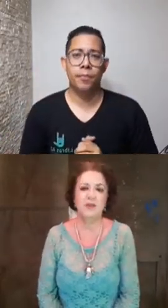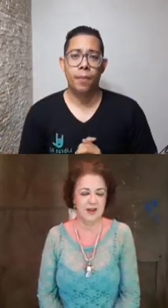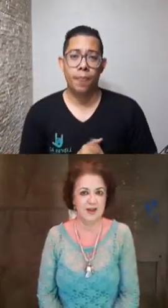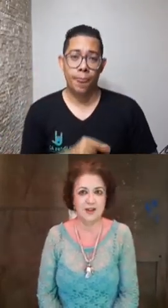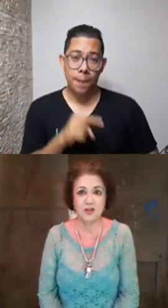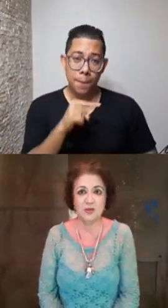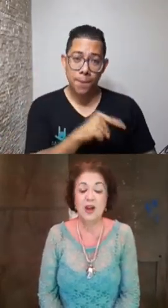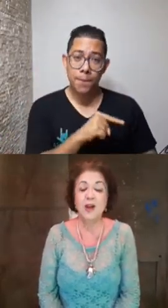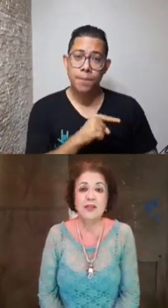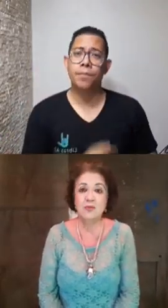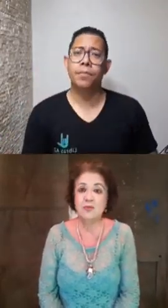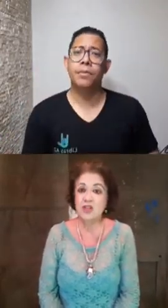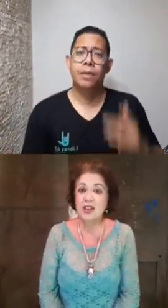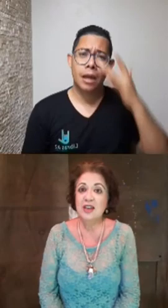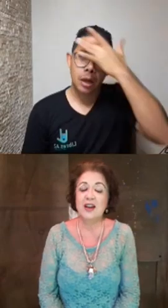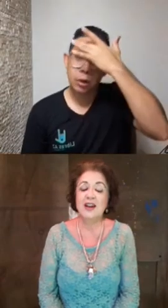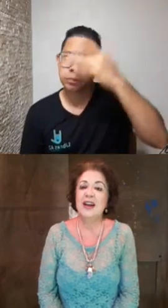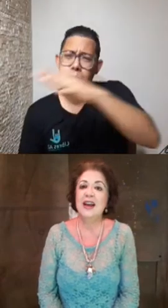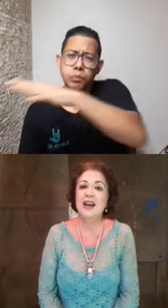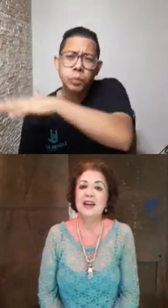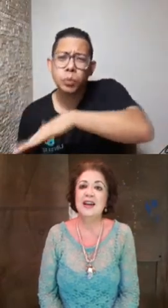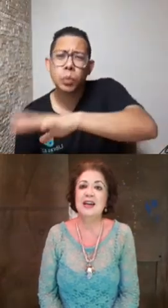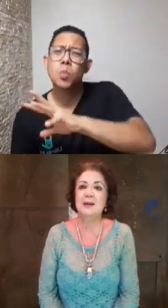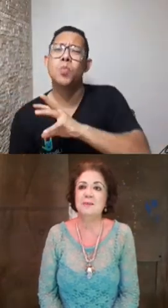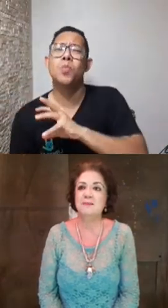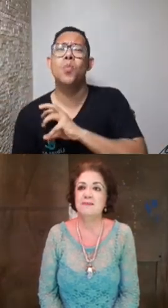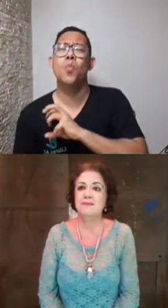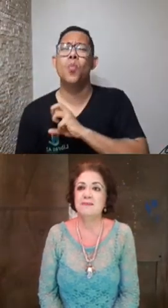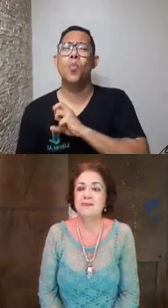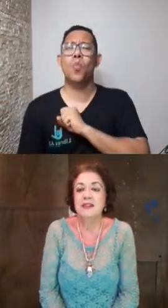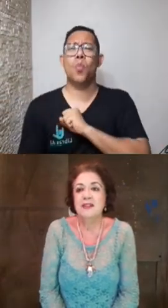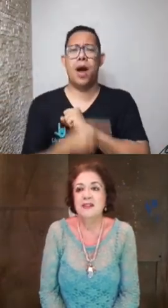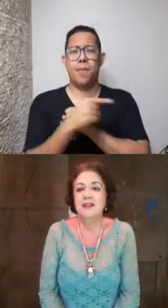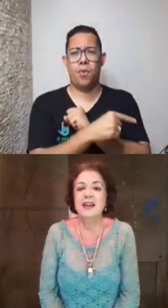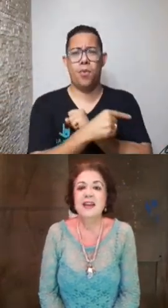seu vilarejo, mas um dia ela